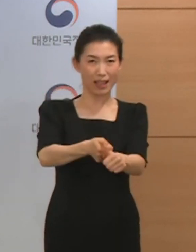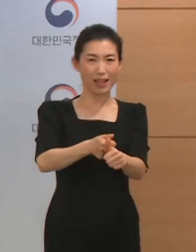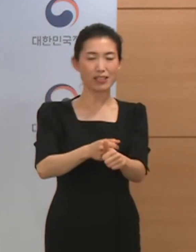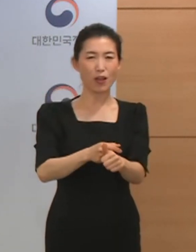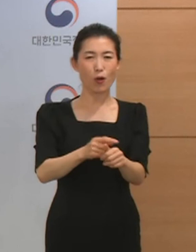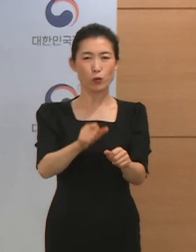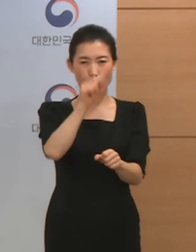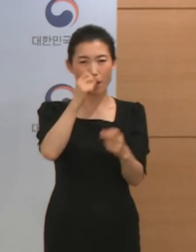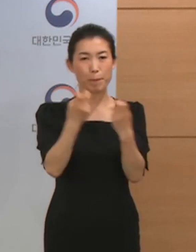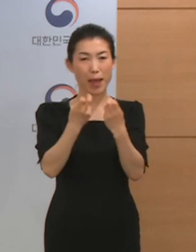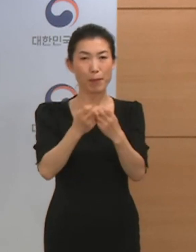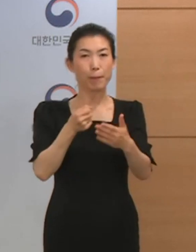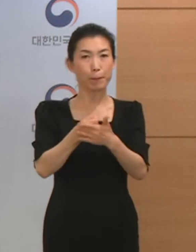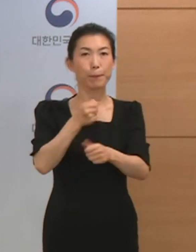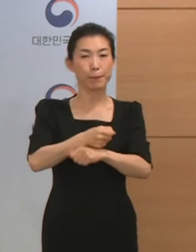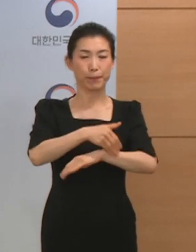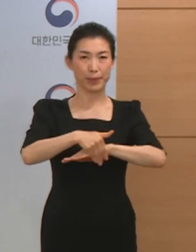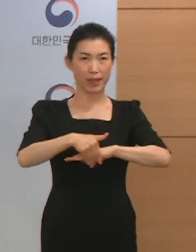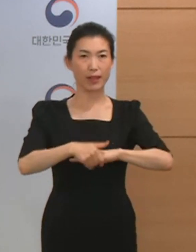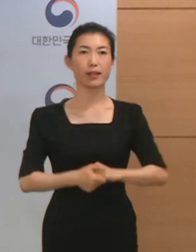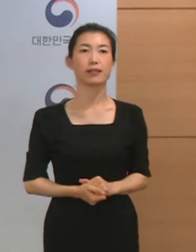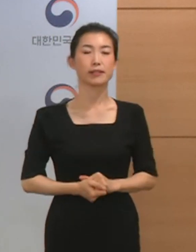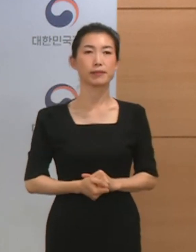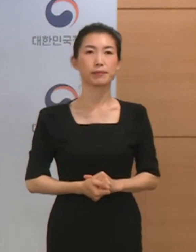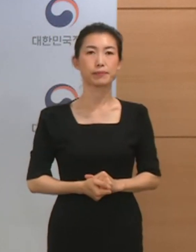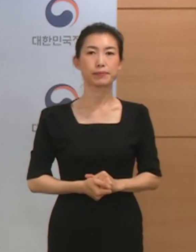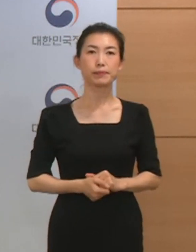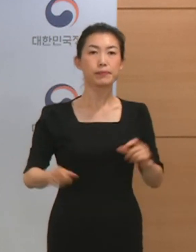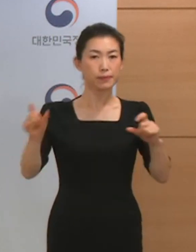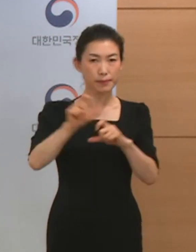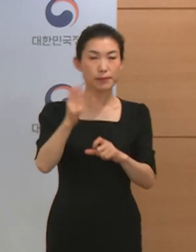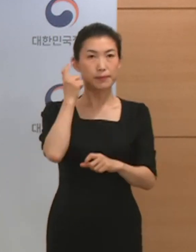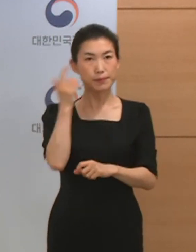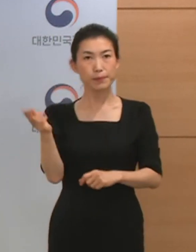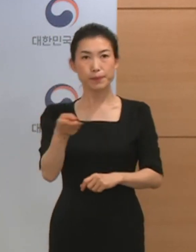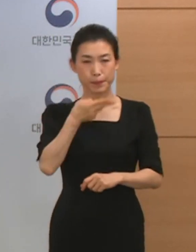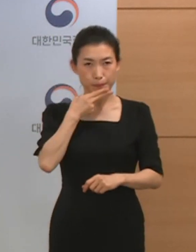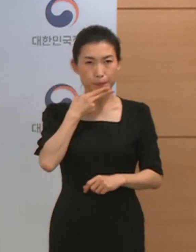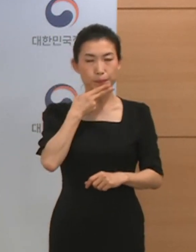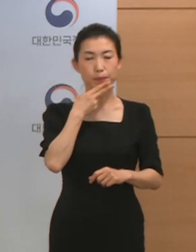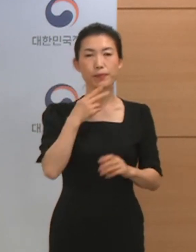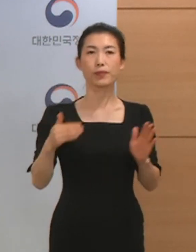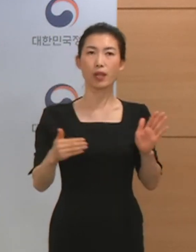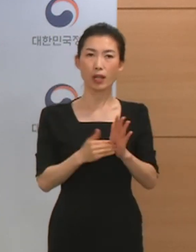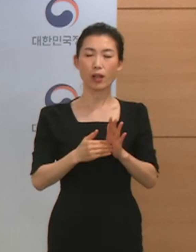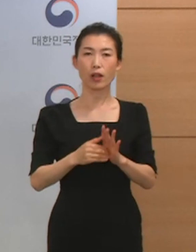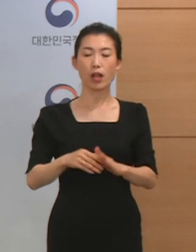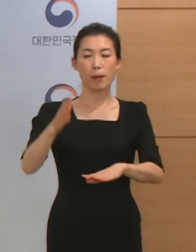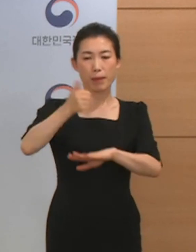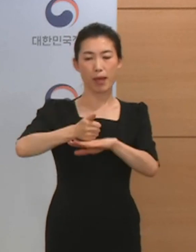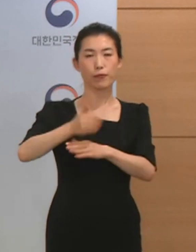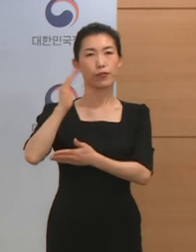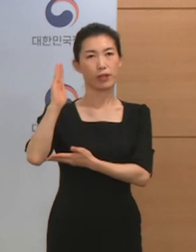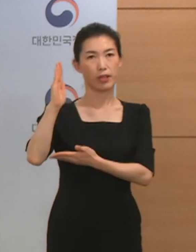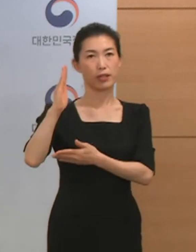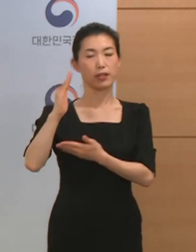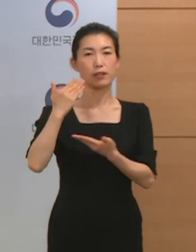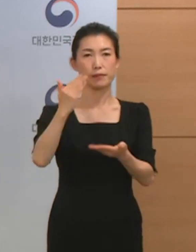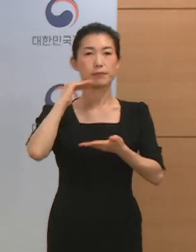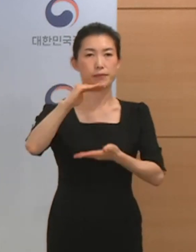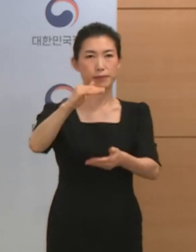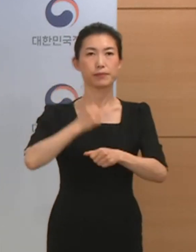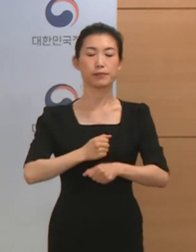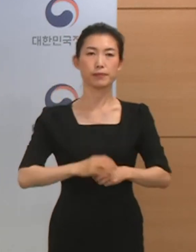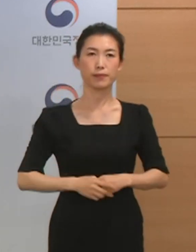설명드리겠습니다. 네, 더 이상 질의가 없어서 이것으로 질의응답을 마치겠습니다. 마무리 말씀 간단하게